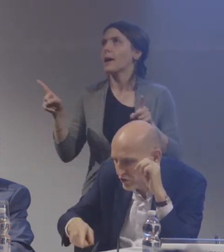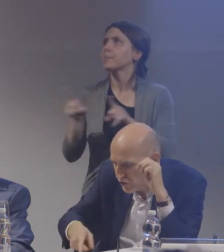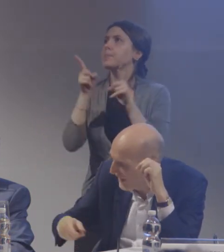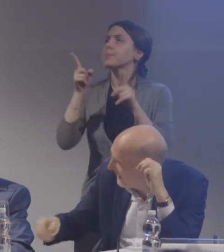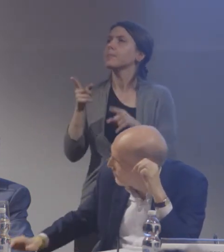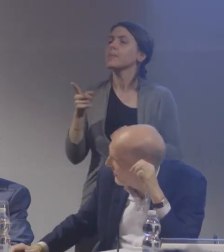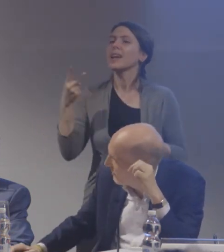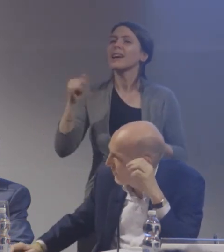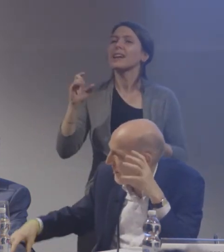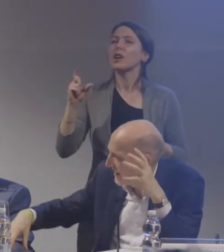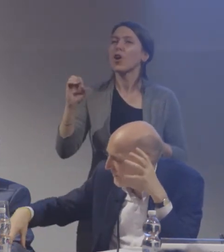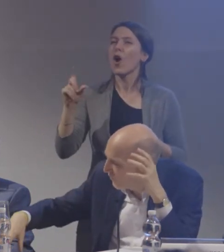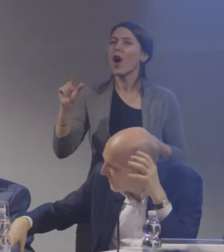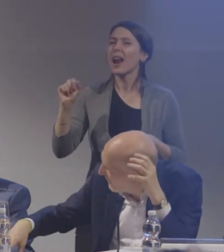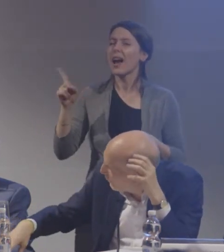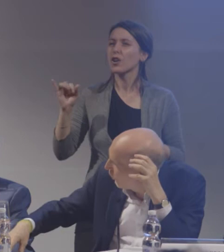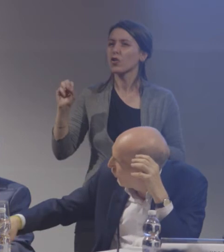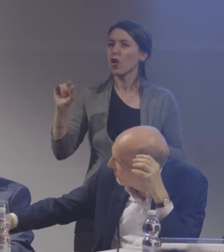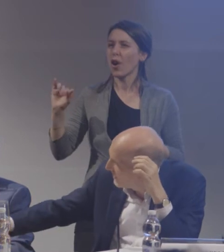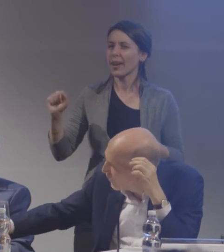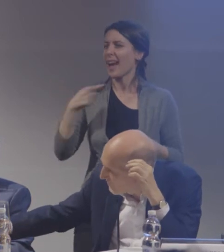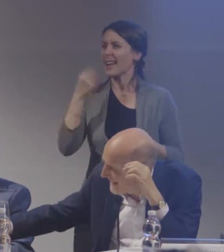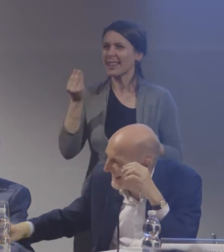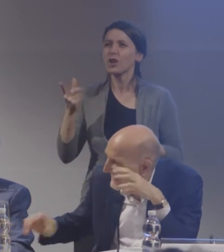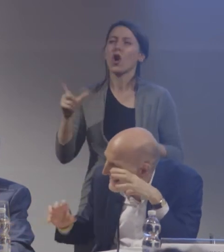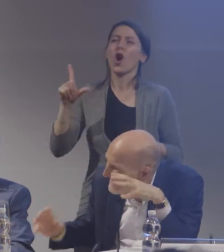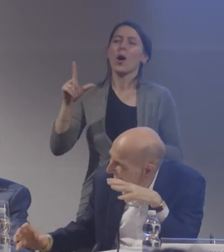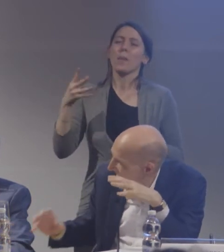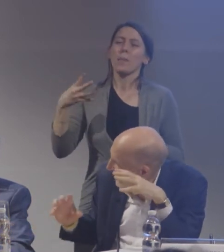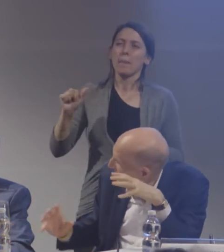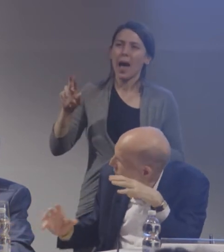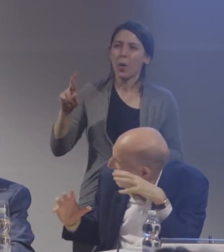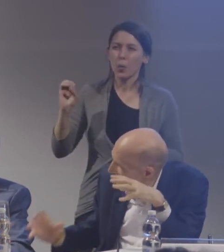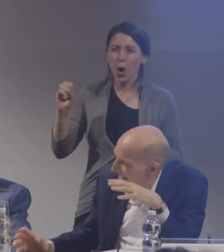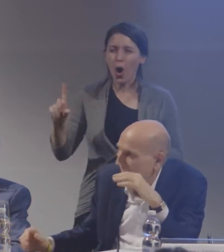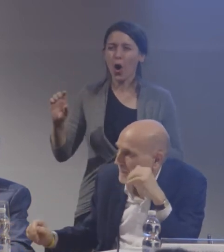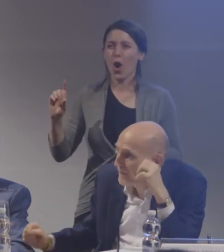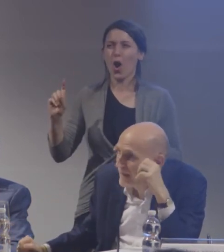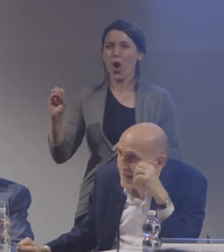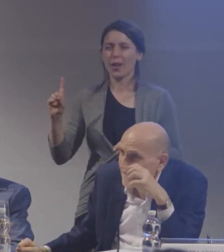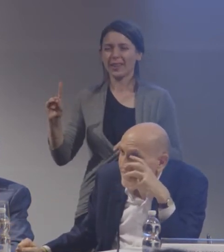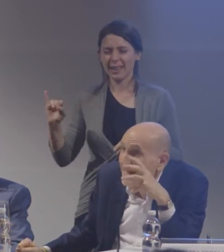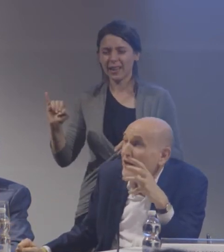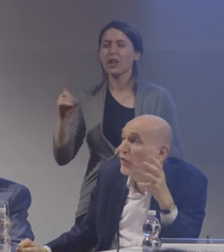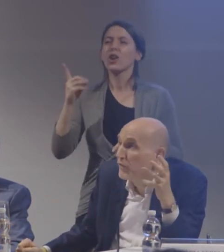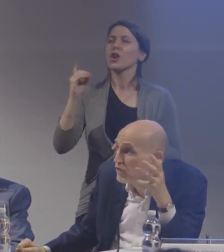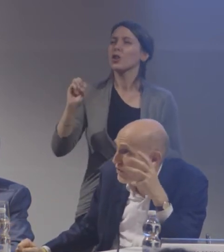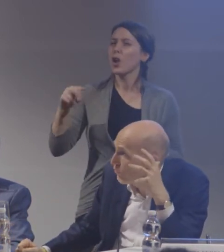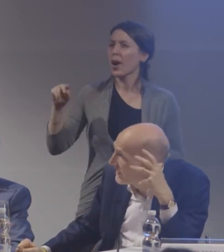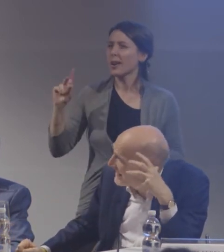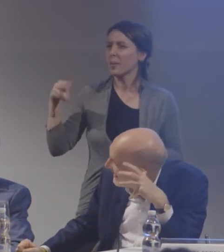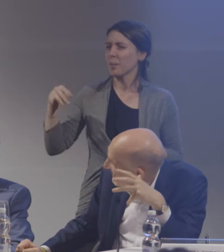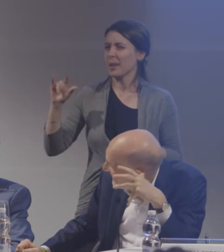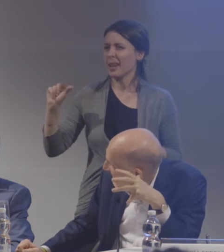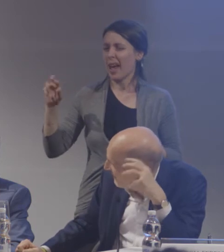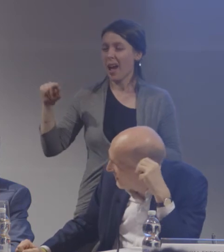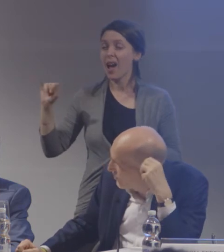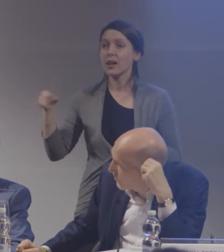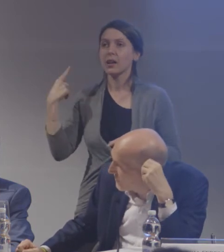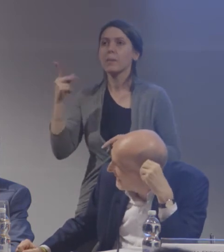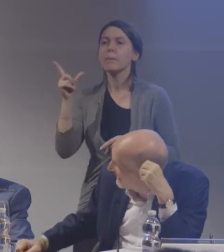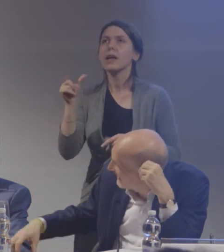Nicola Gioia, che c'è nel programma, le figure di Mario Lodi, di Don Milani, disegna anche una rete di idee o forse solo di